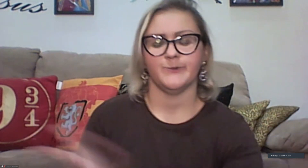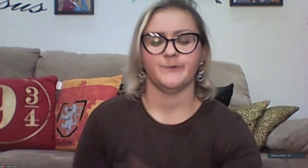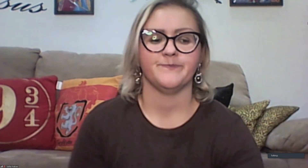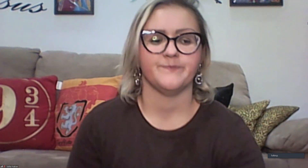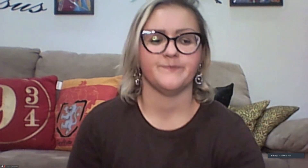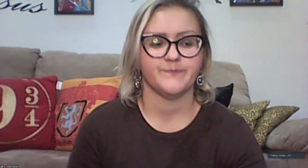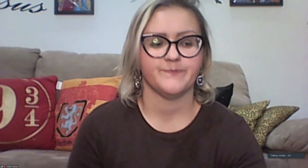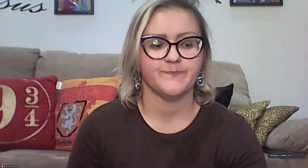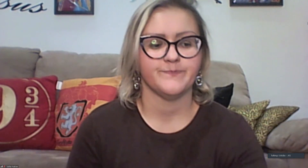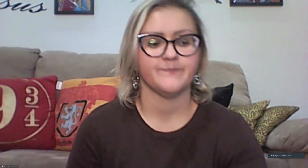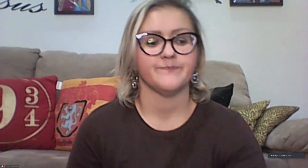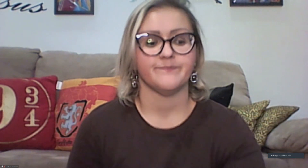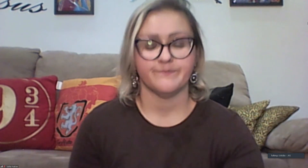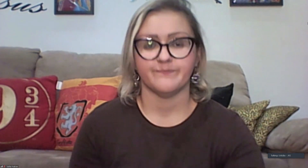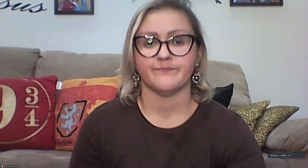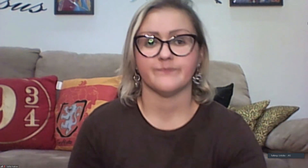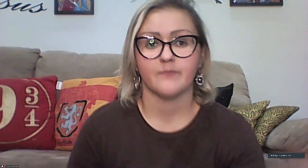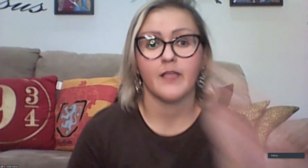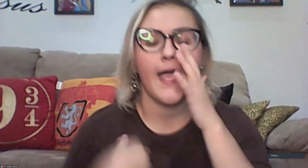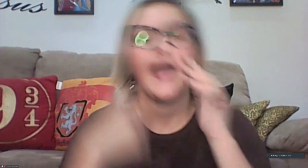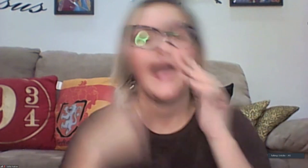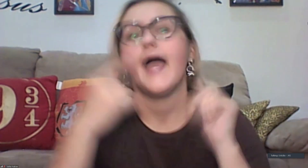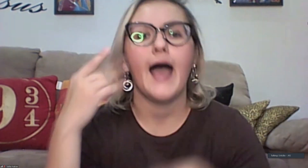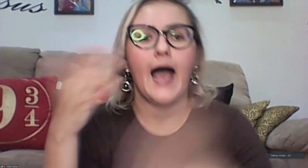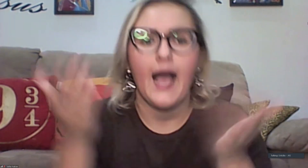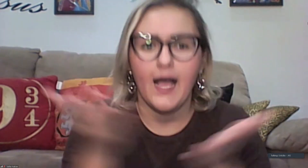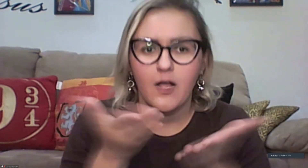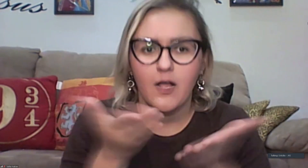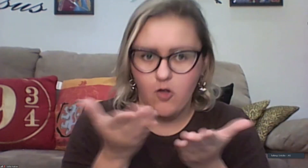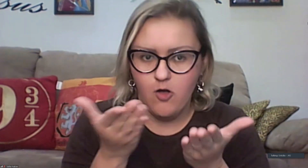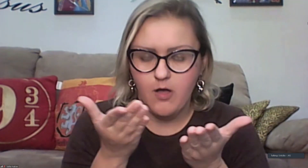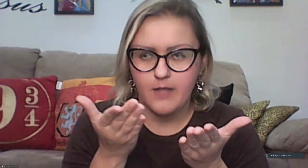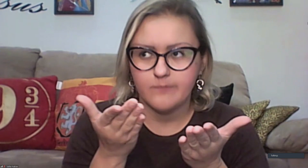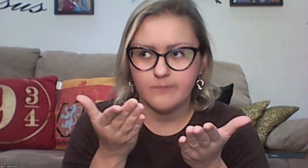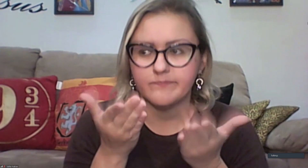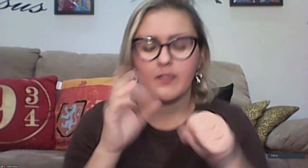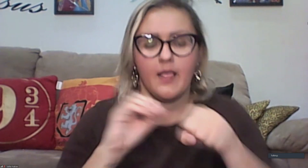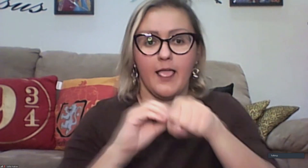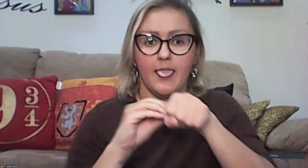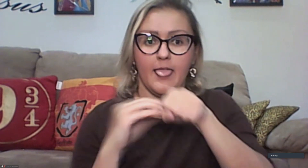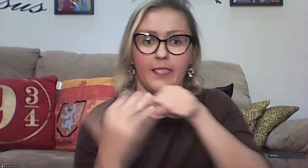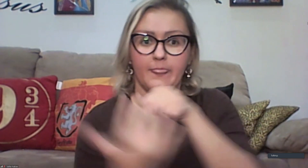escola. Tá, e tudo bem, ele consegue se comunicar, mas e em casa?